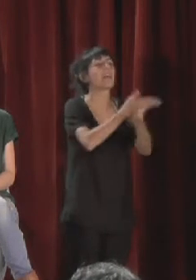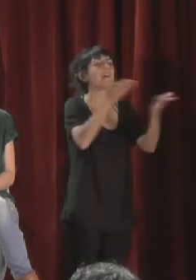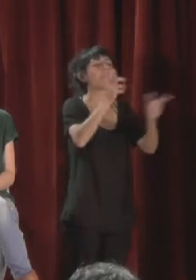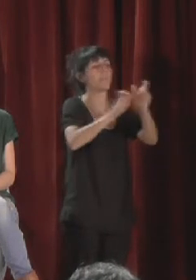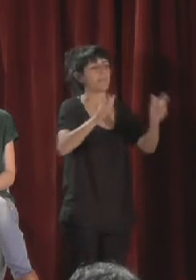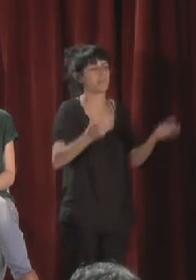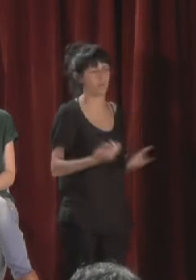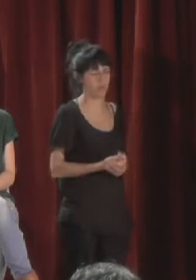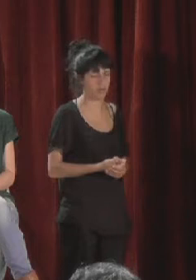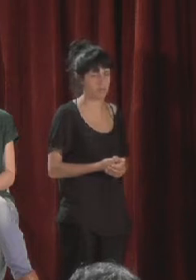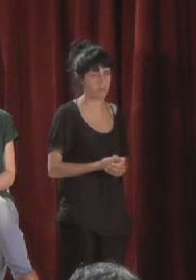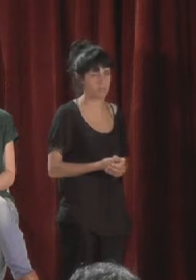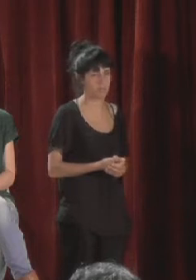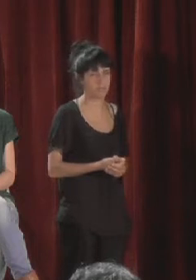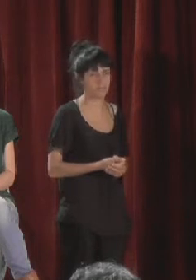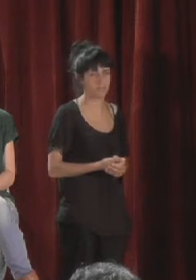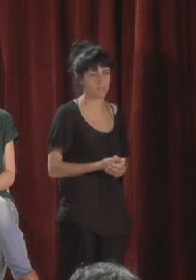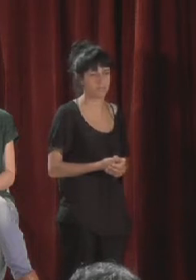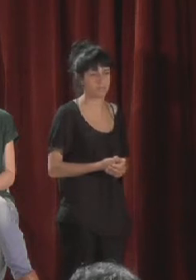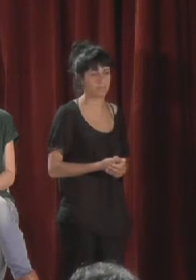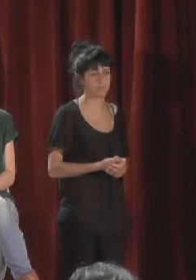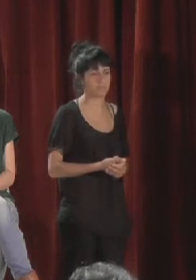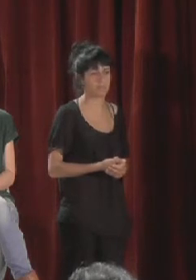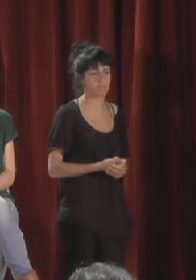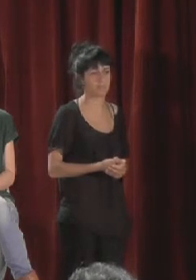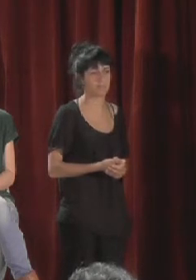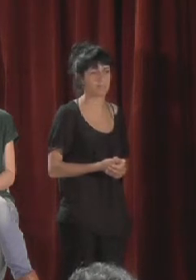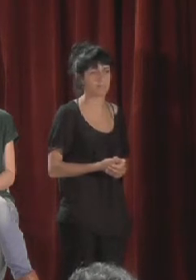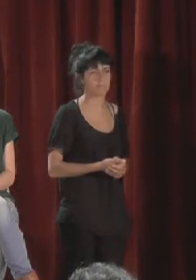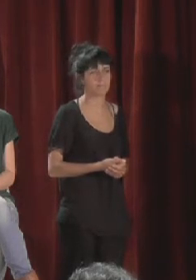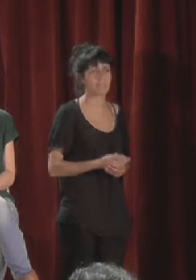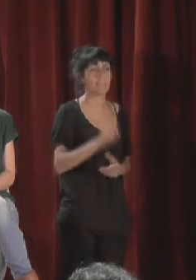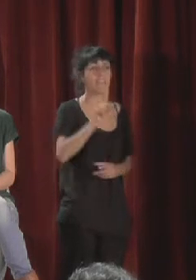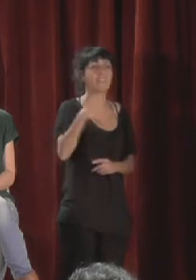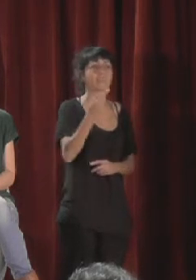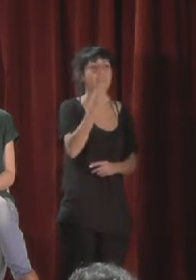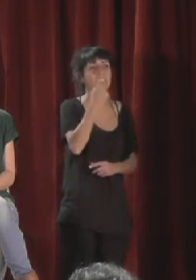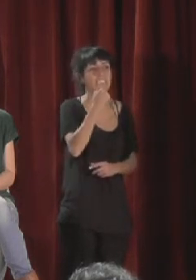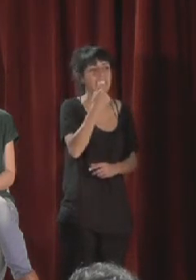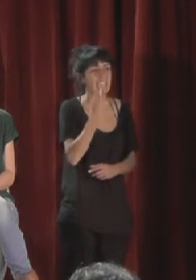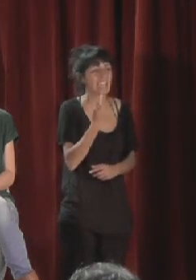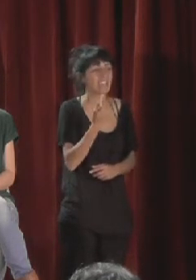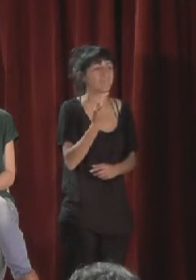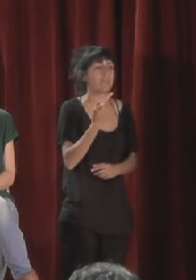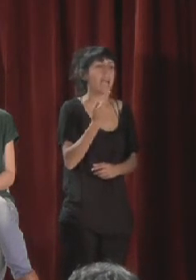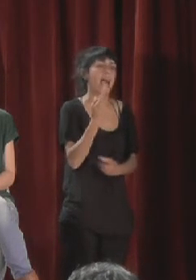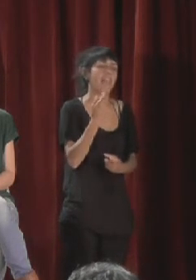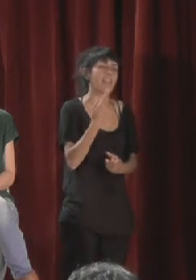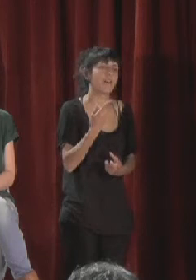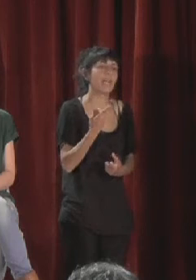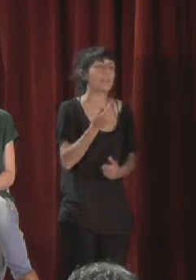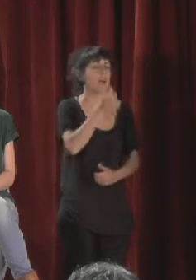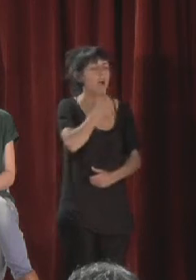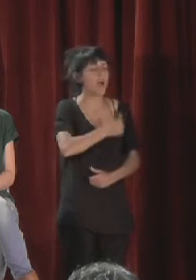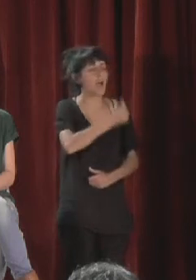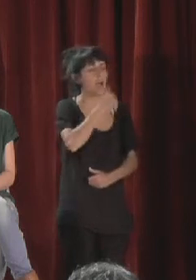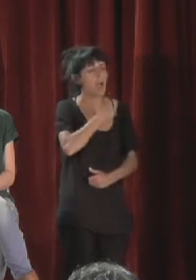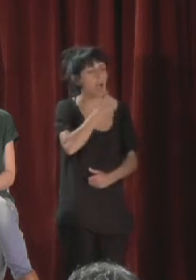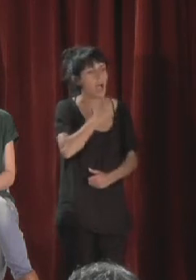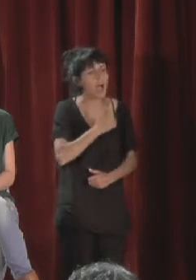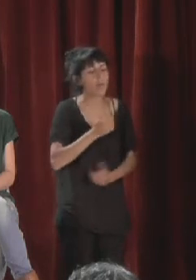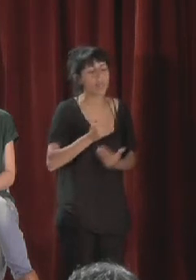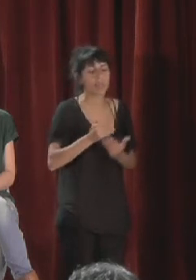cidadanía. Despois piden que nos sacrifiquemos. Que nun par de anos todo se vai mellorar, vamos salir da crise, todo vai